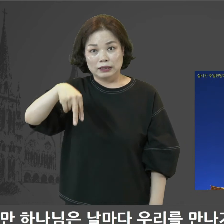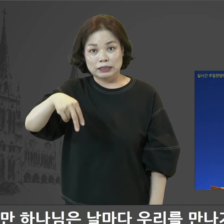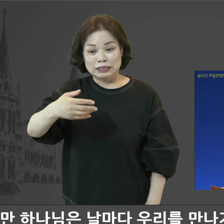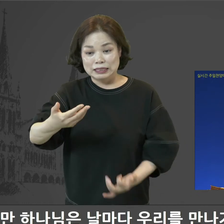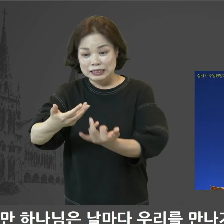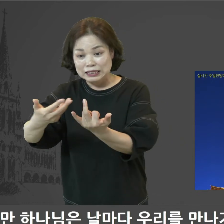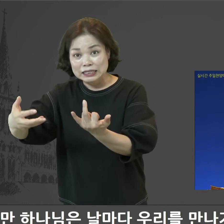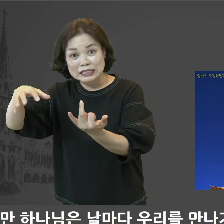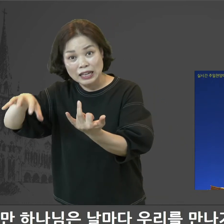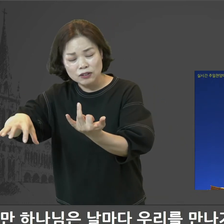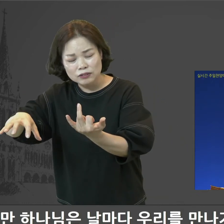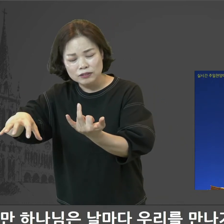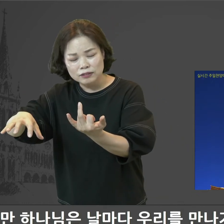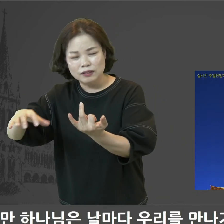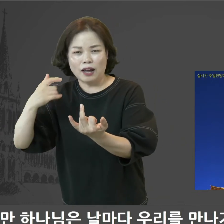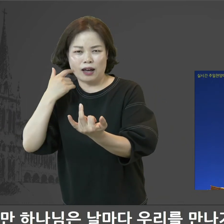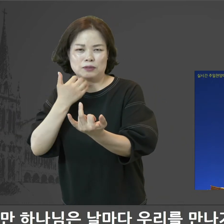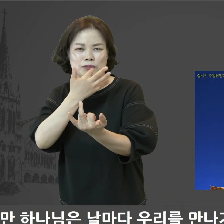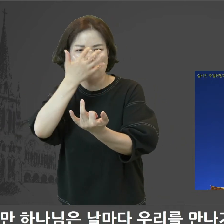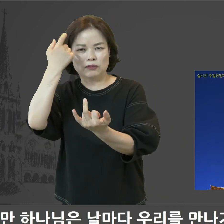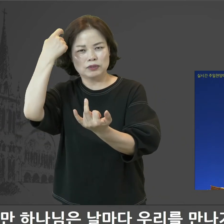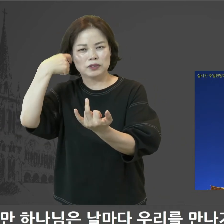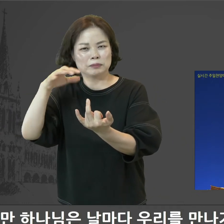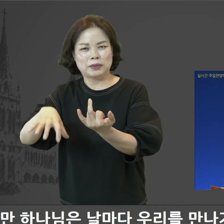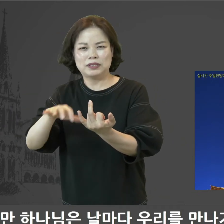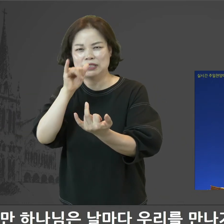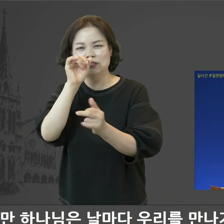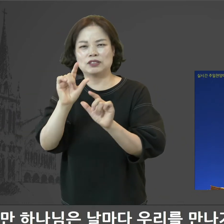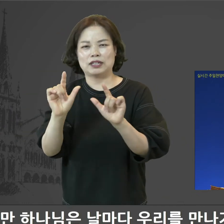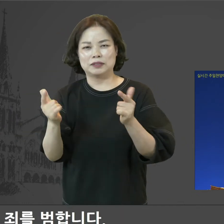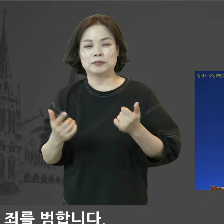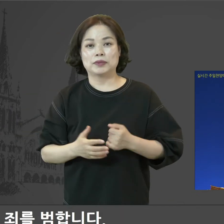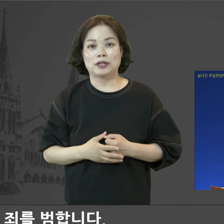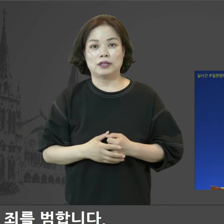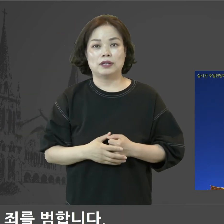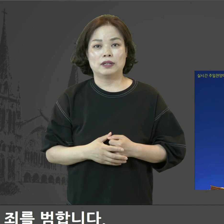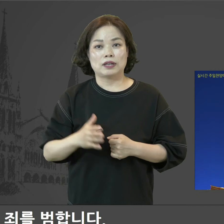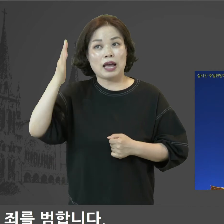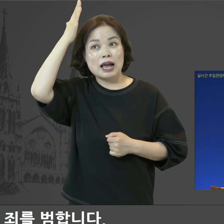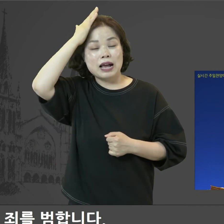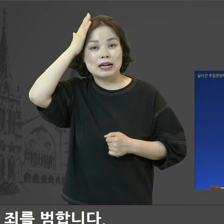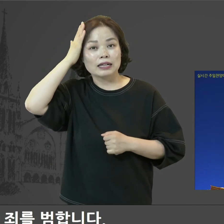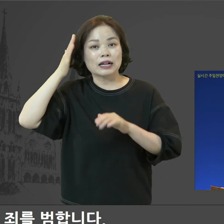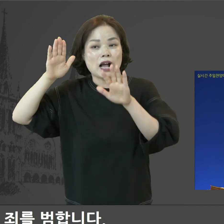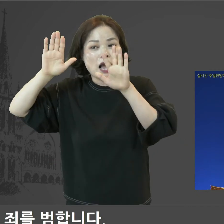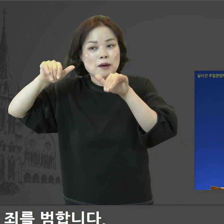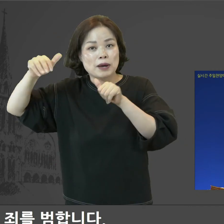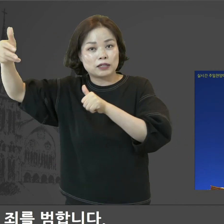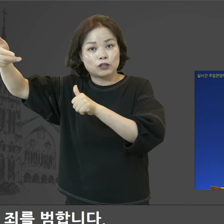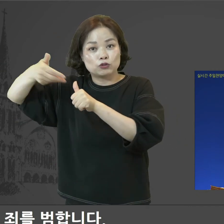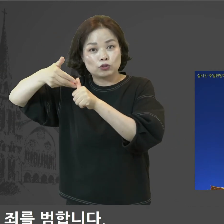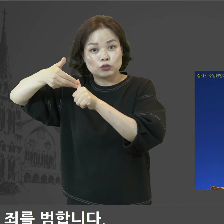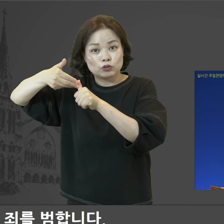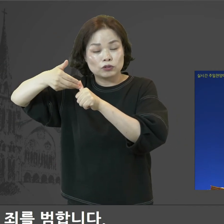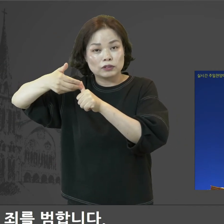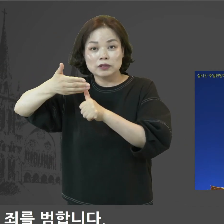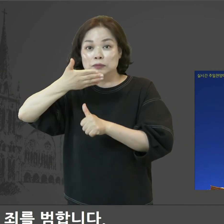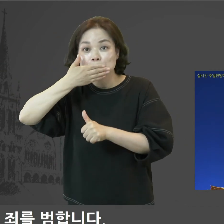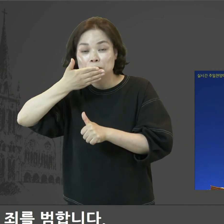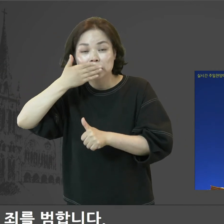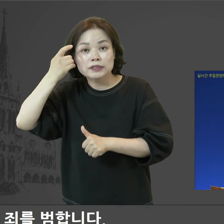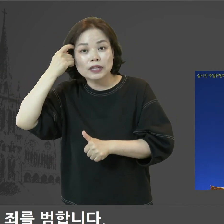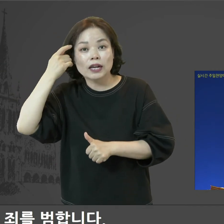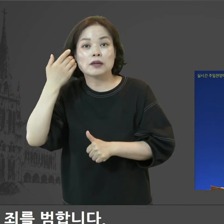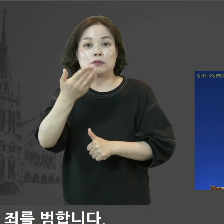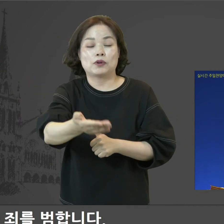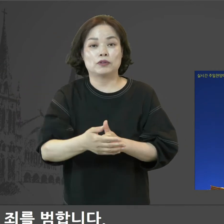그지 아름답게만은 보이지 않는 장소였던 것 같습니다. 여러분, 까마귀가 날라준 음식을 한번 상상해 보길